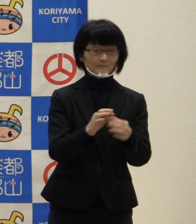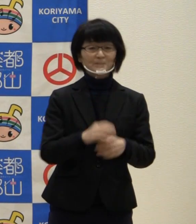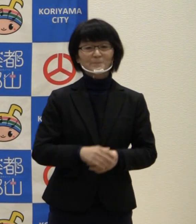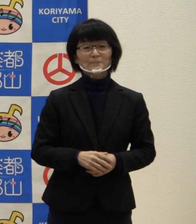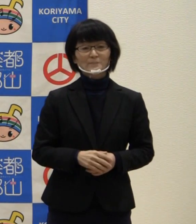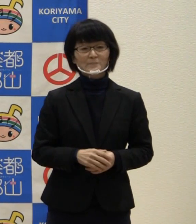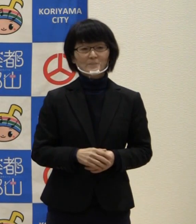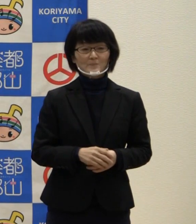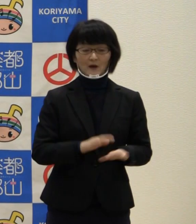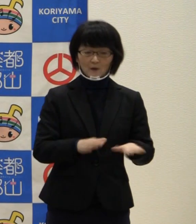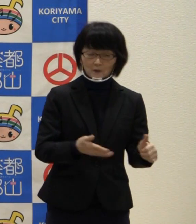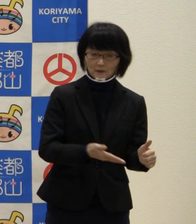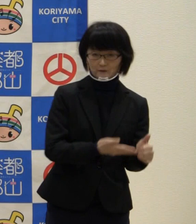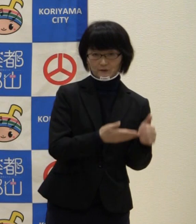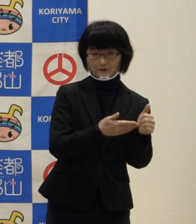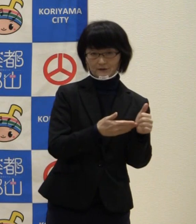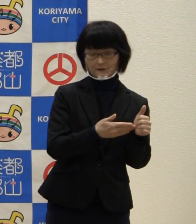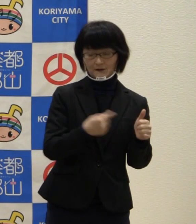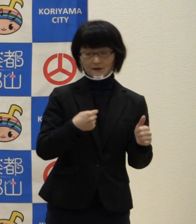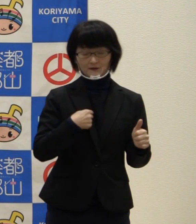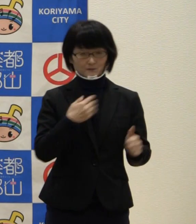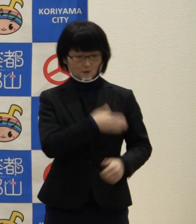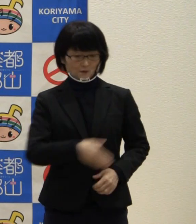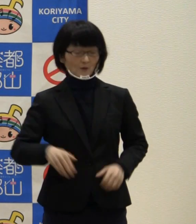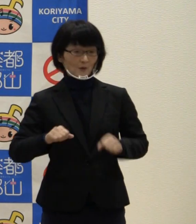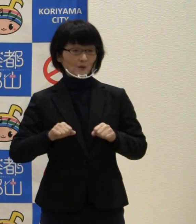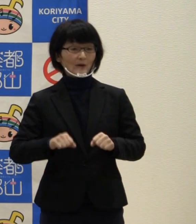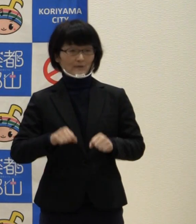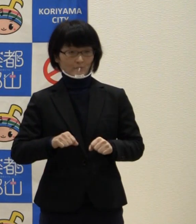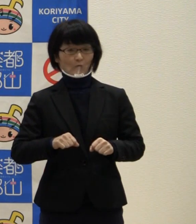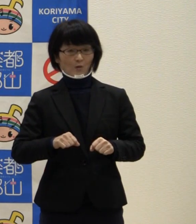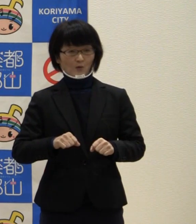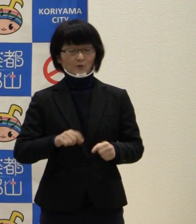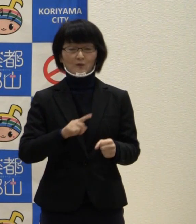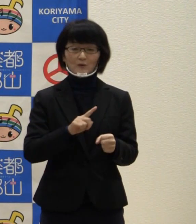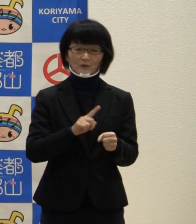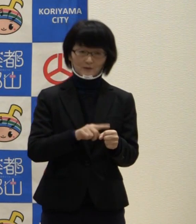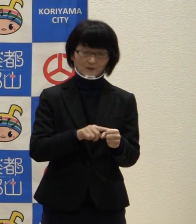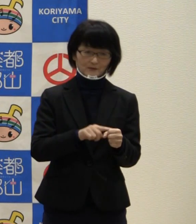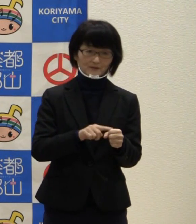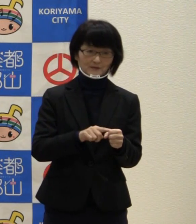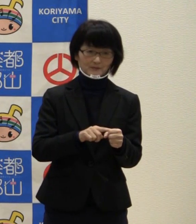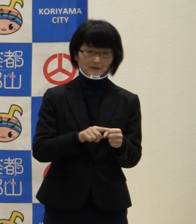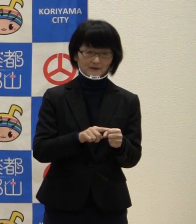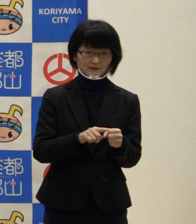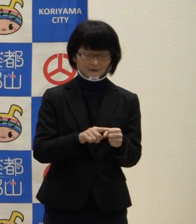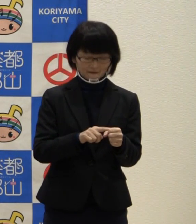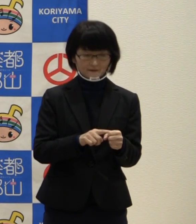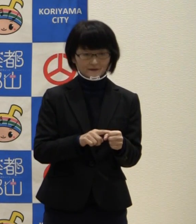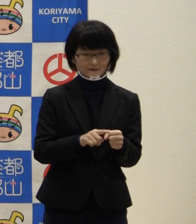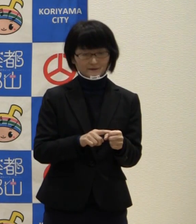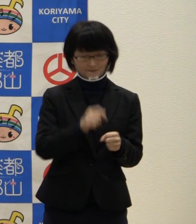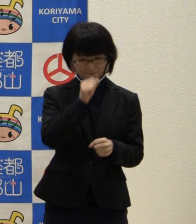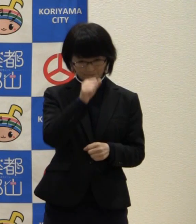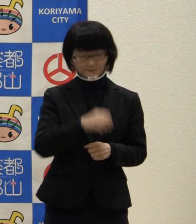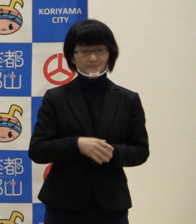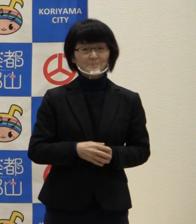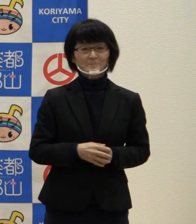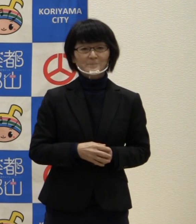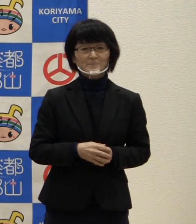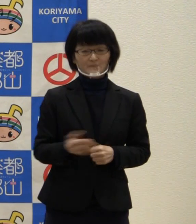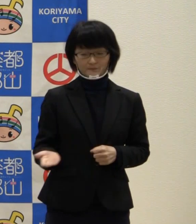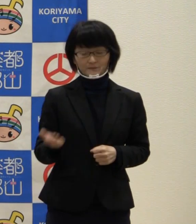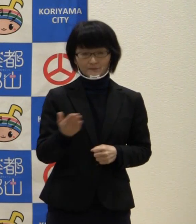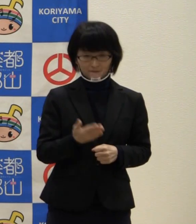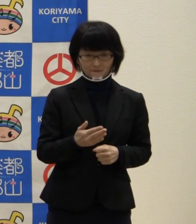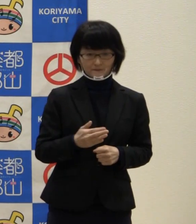育児あるいはご自身の健康にお役に立てていただきたいというものでございます。それから次が